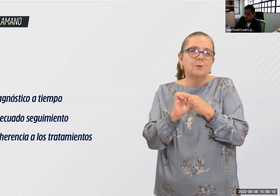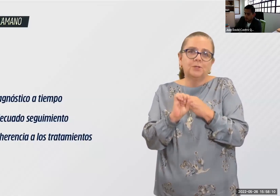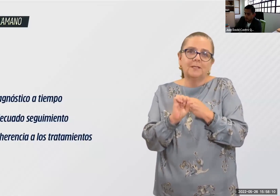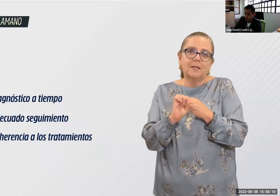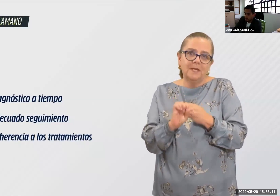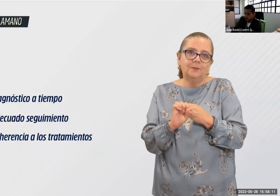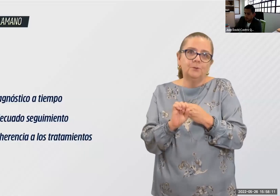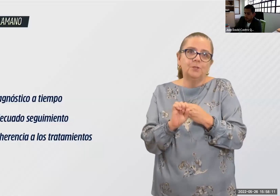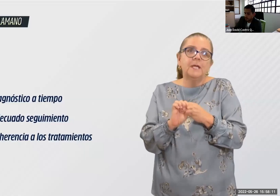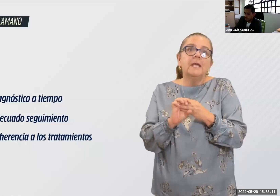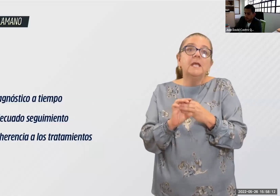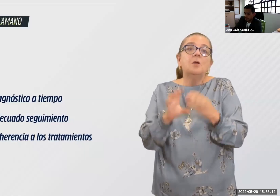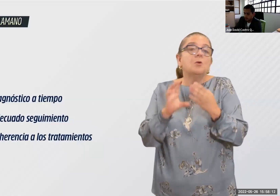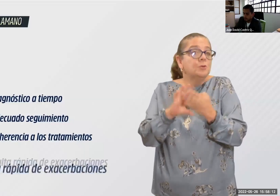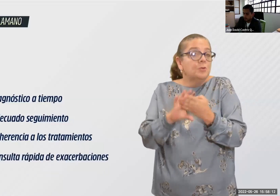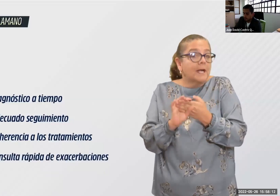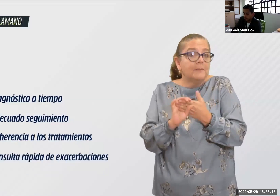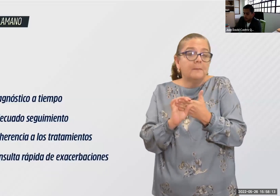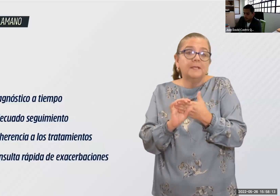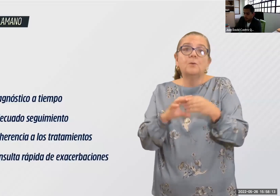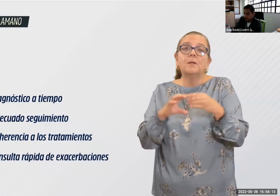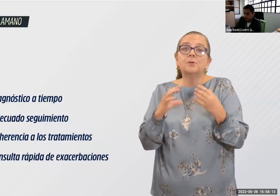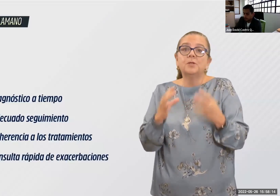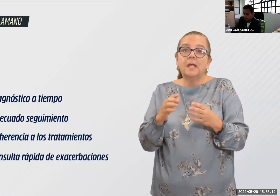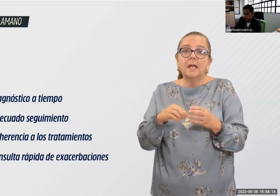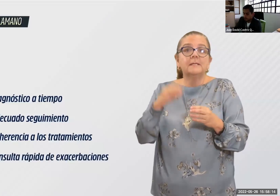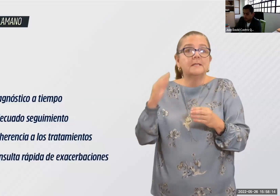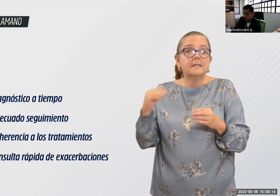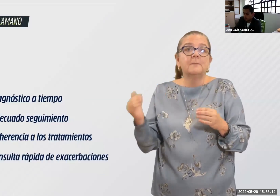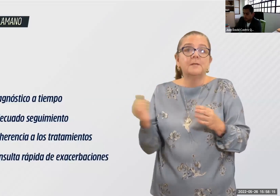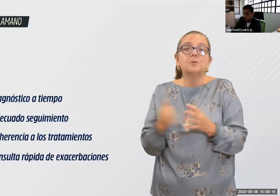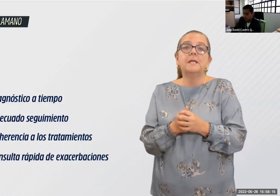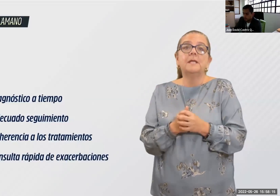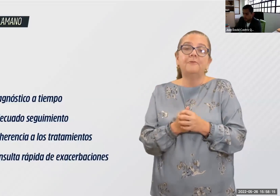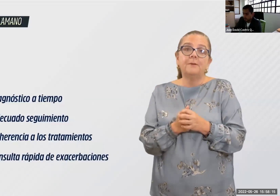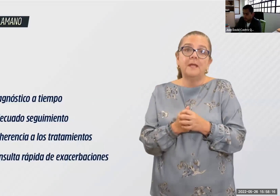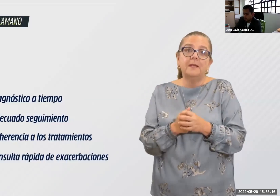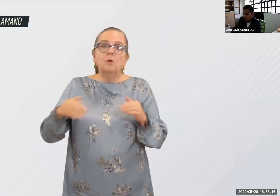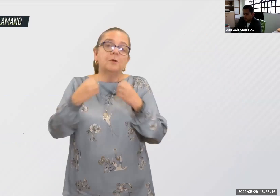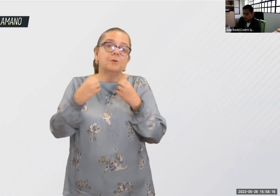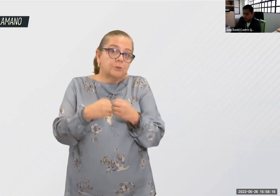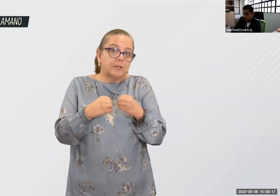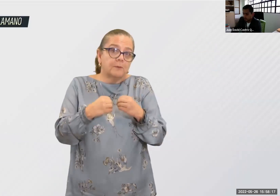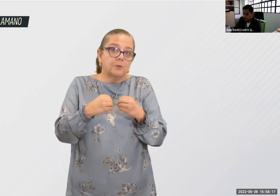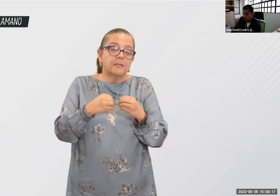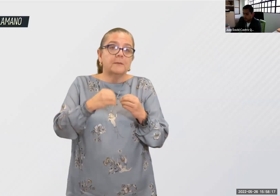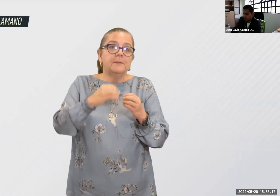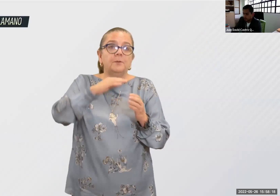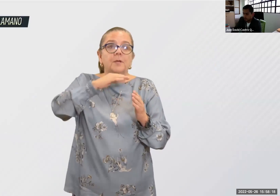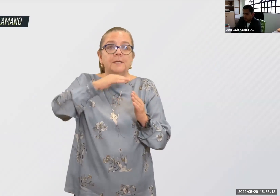los tratamientos. Y con su capacidad, cuando se tendrán las exacerbaciones de la enfermedad. Lo que nosotros tratamos con el tratamiento es